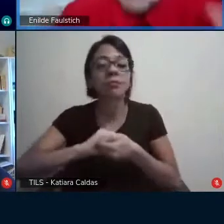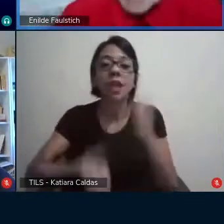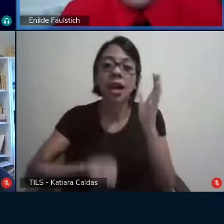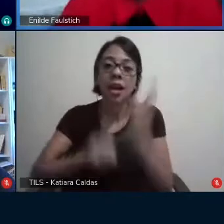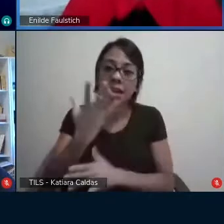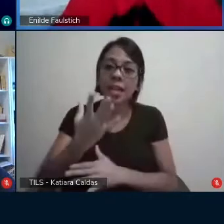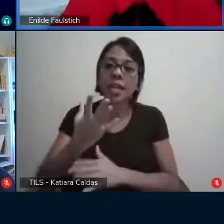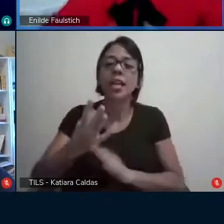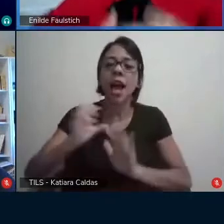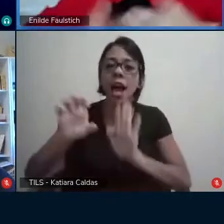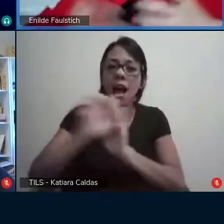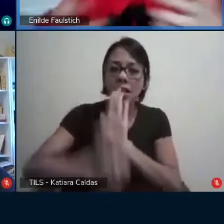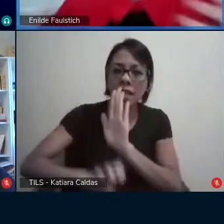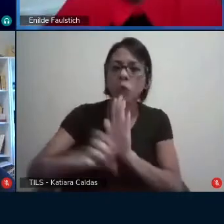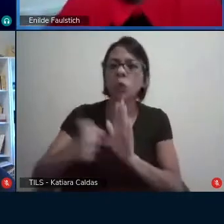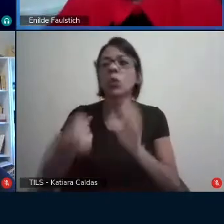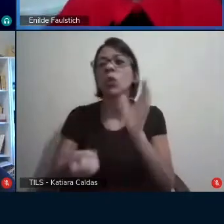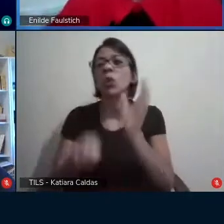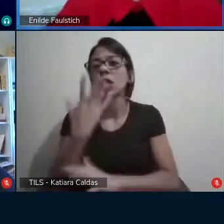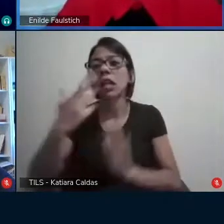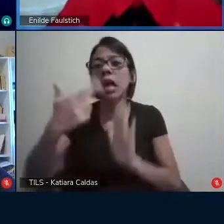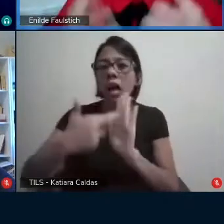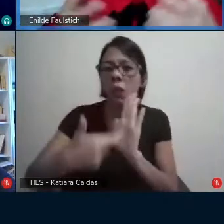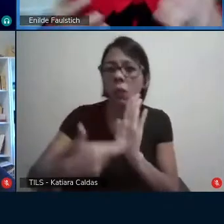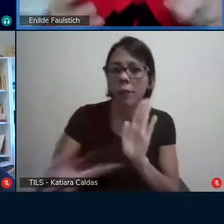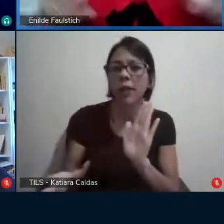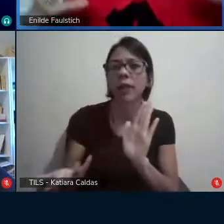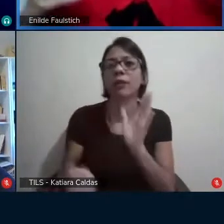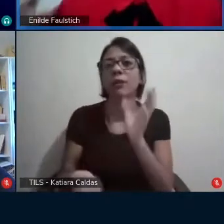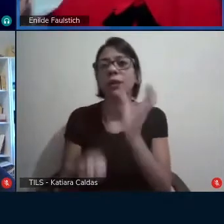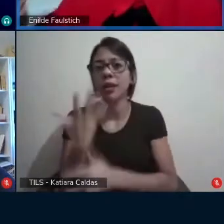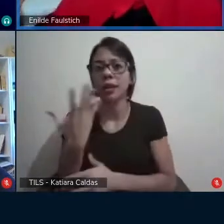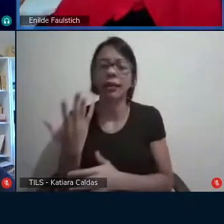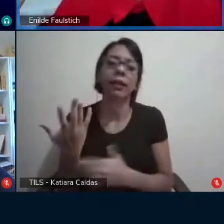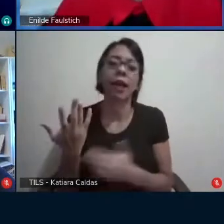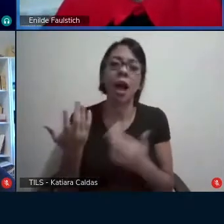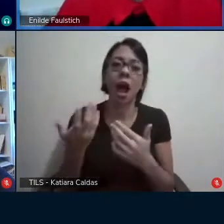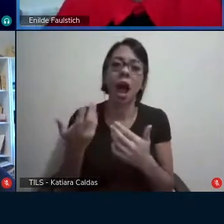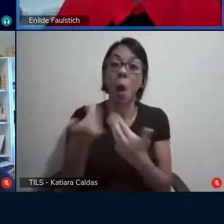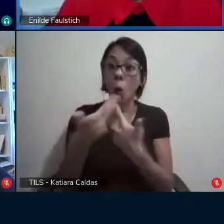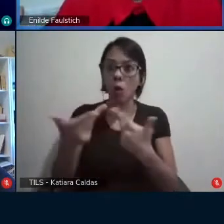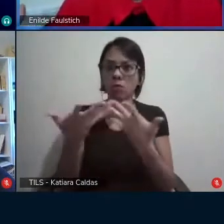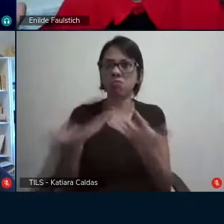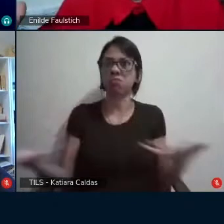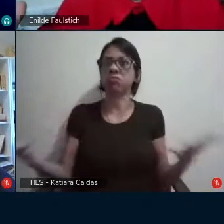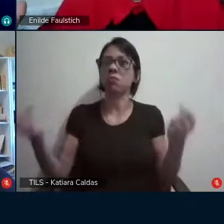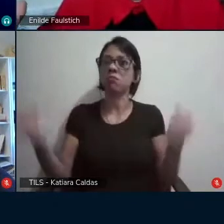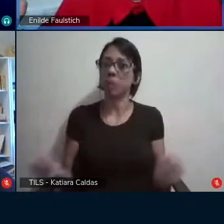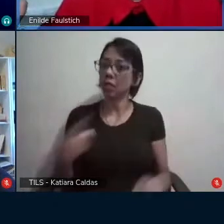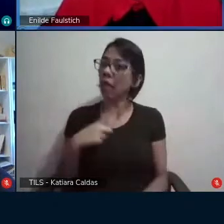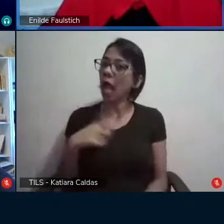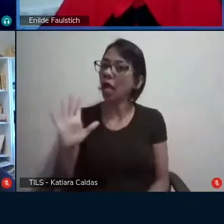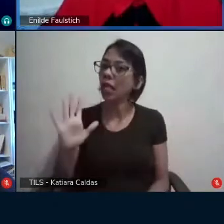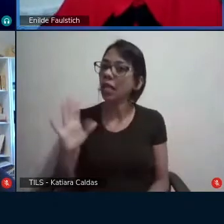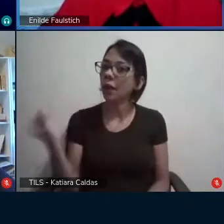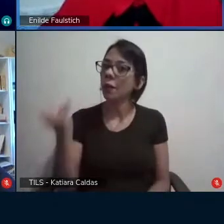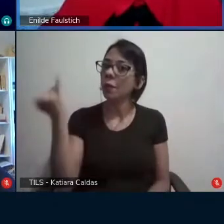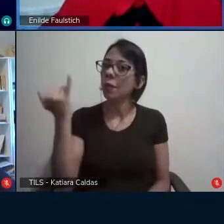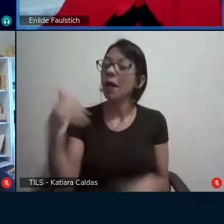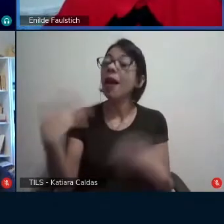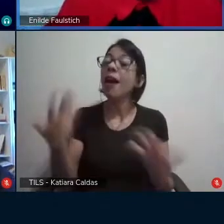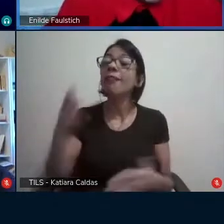o estatuto, criar o regulamento, que nós estamos criando uma coisa grande. Cadê a